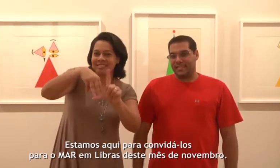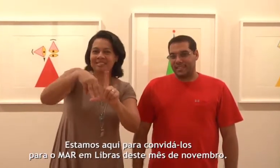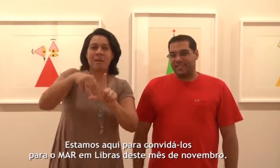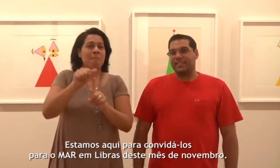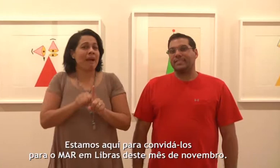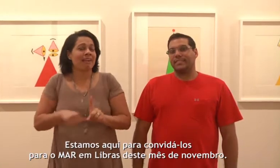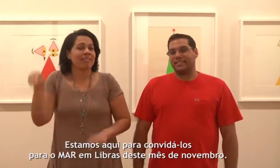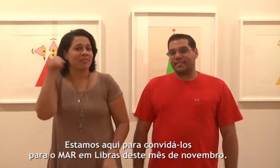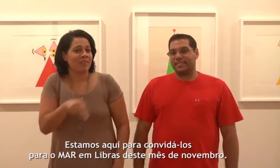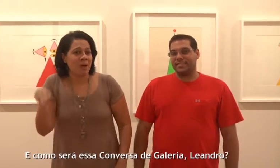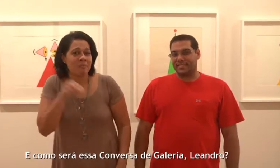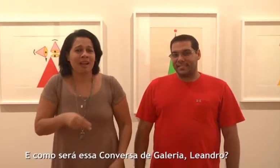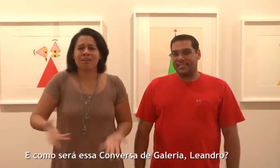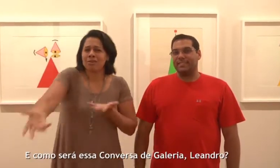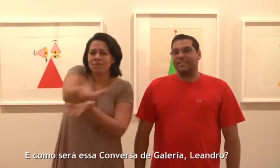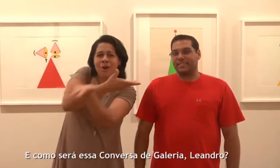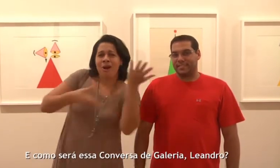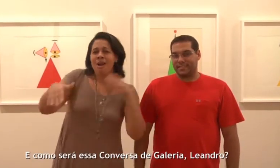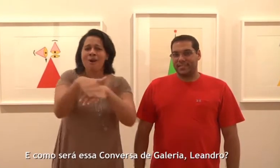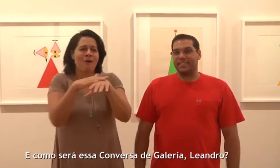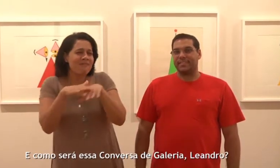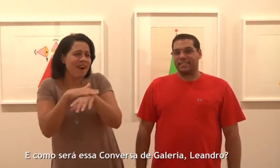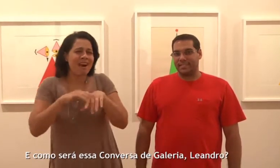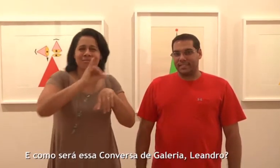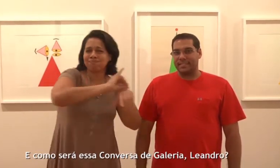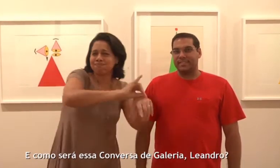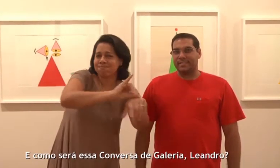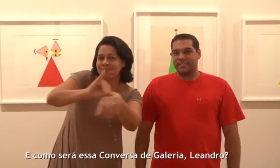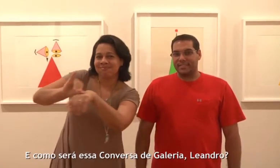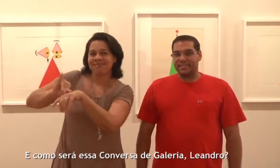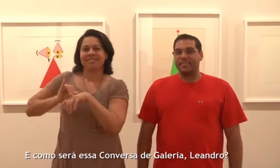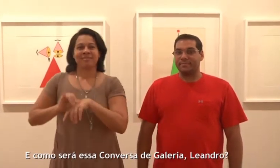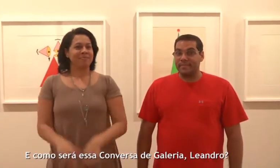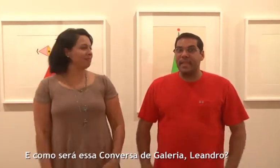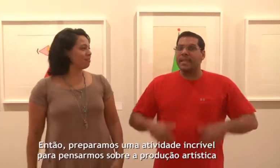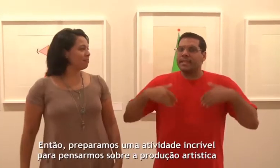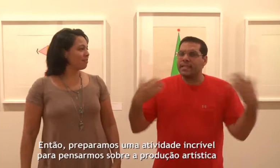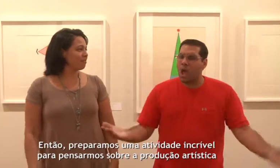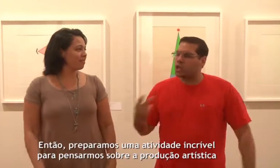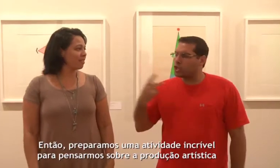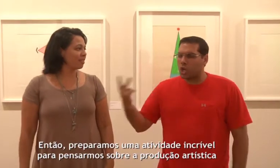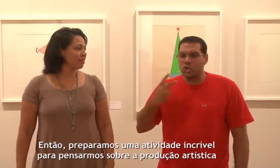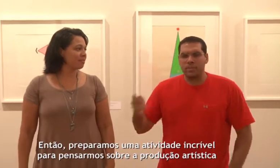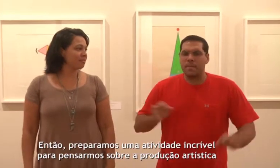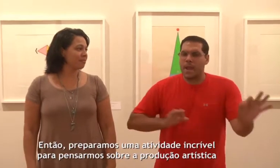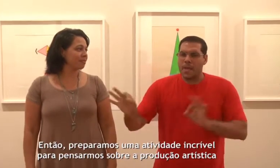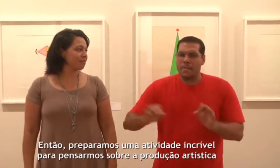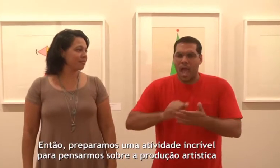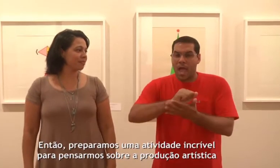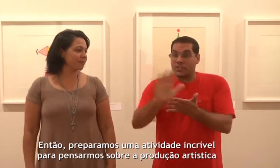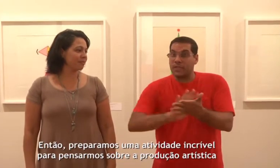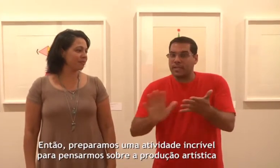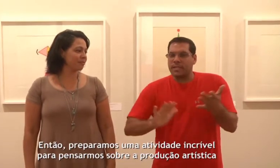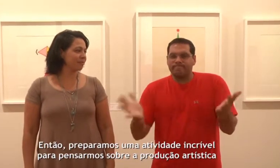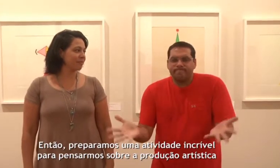deste mês de novembro. E como será essa conversa de galeria, Leandro? Então, preparamos uma atividade